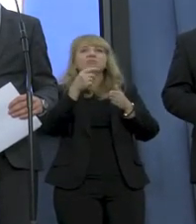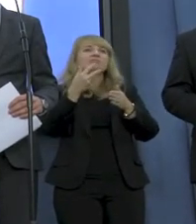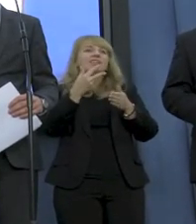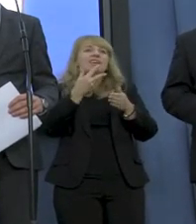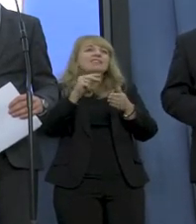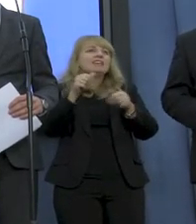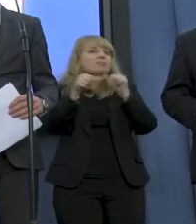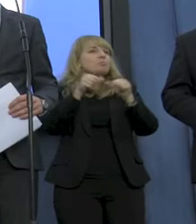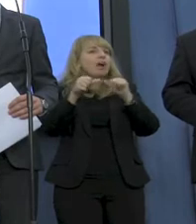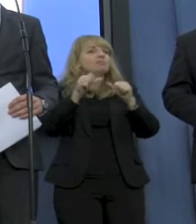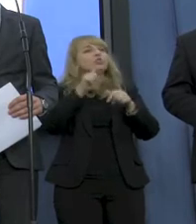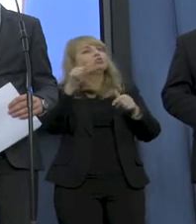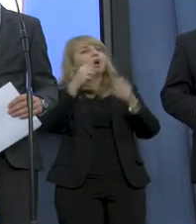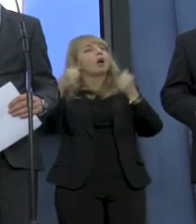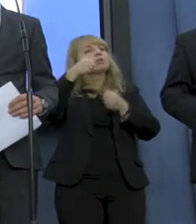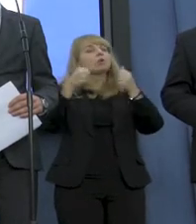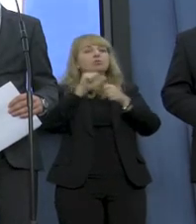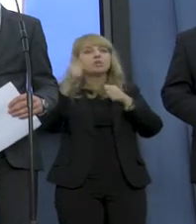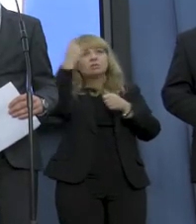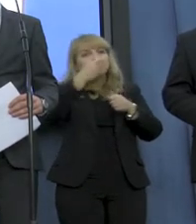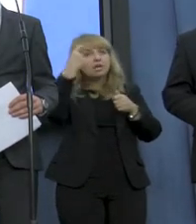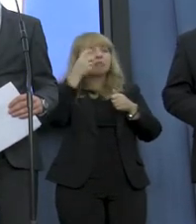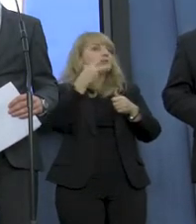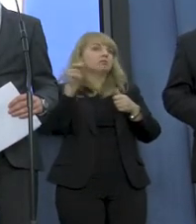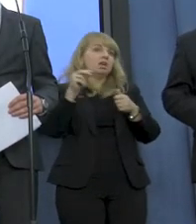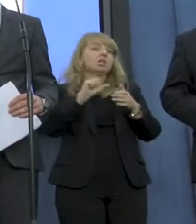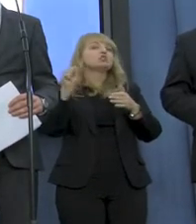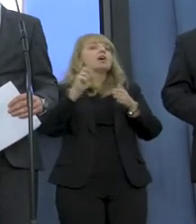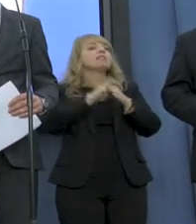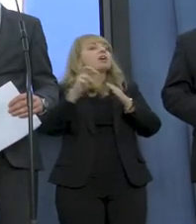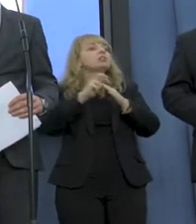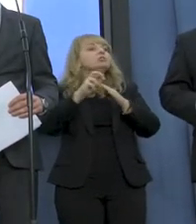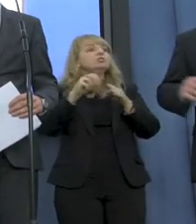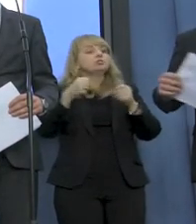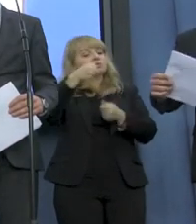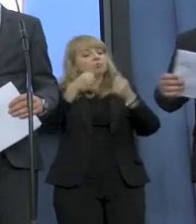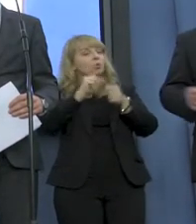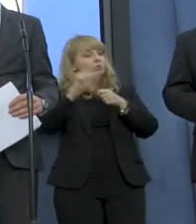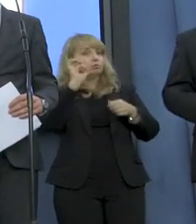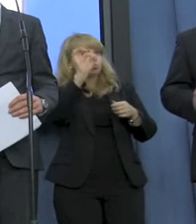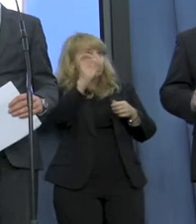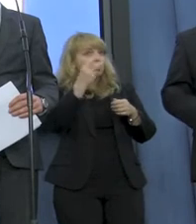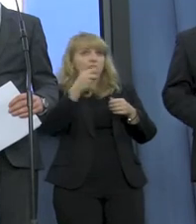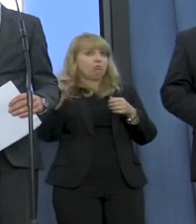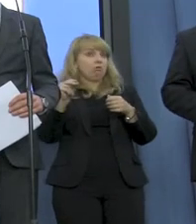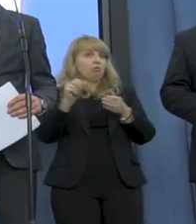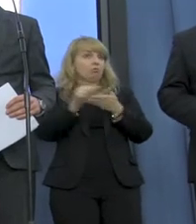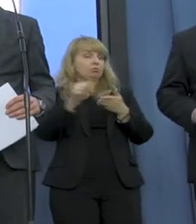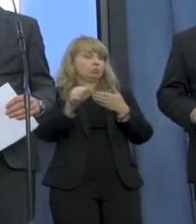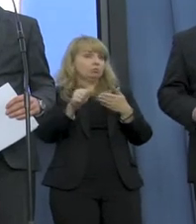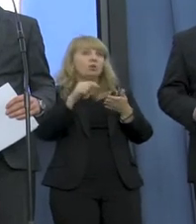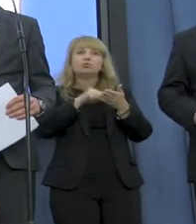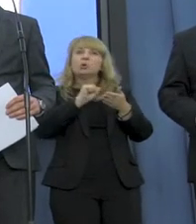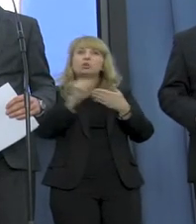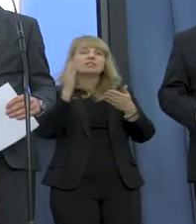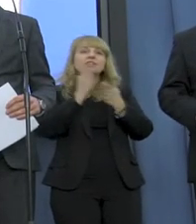sprawdzi trzeźwości kierowcy, fotoradar nie sprawdzi stanu technicznego pojazdu. To jest tylko urządzenie do tego, aby